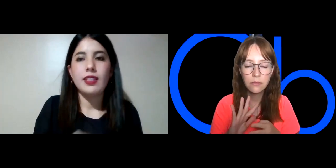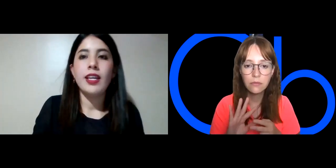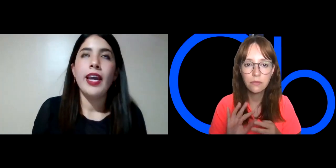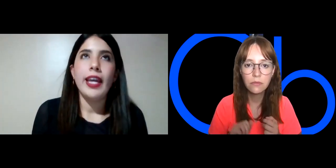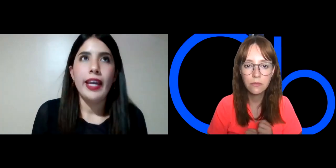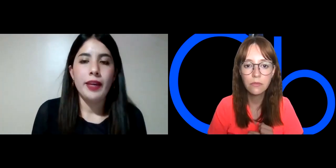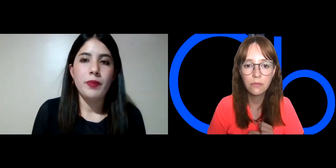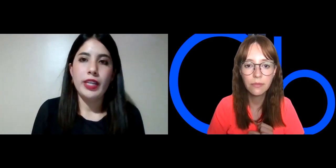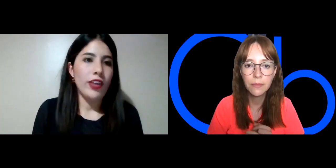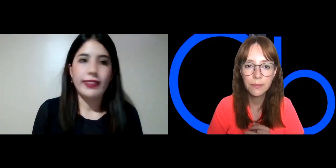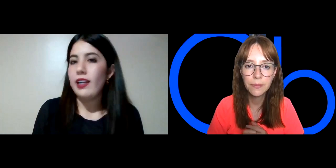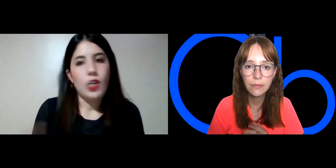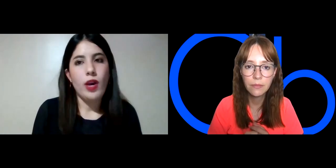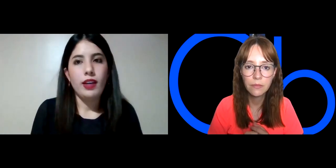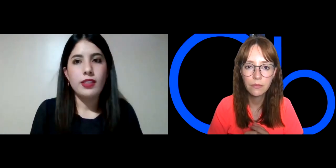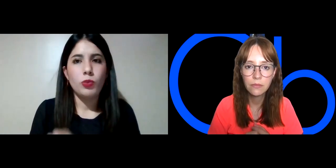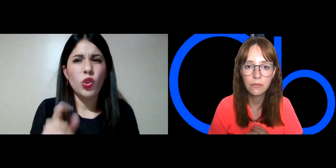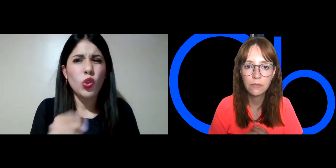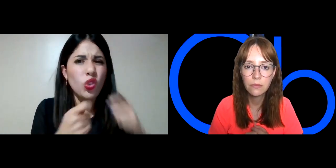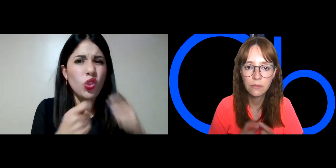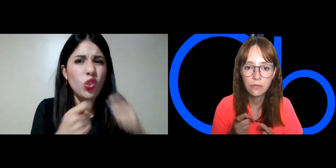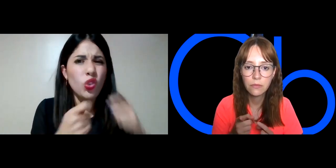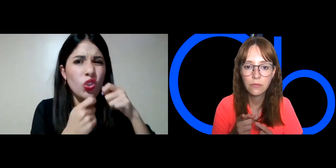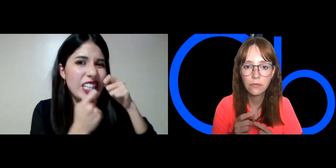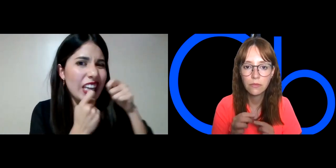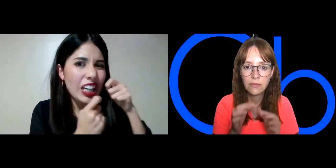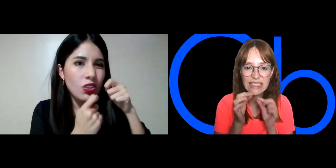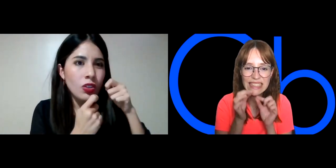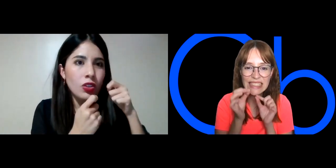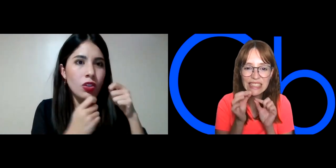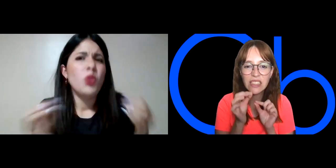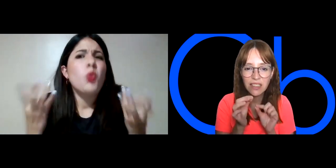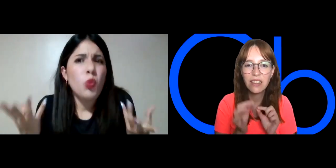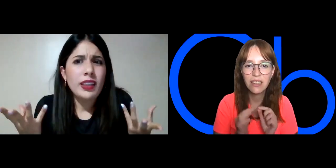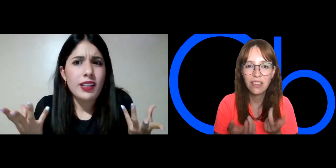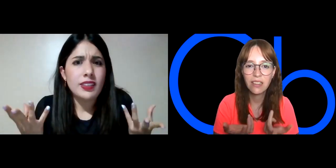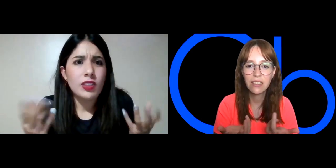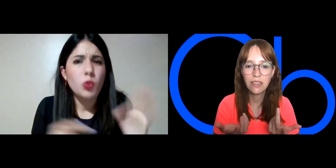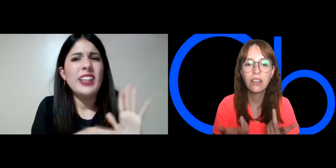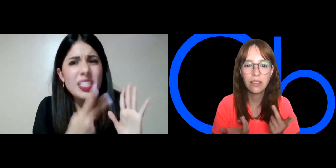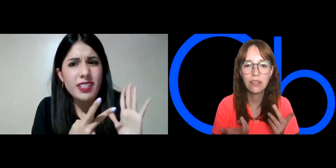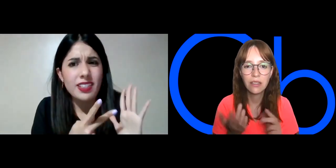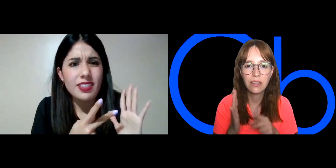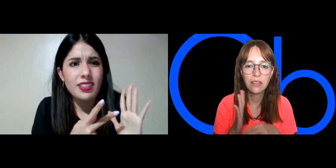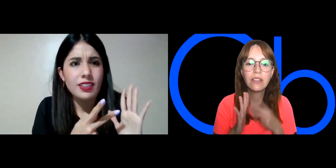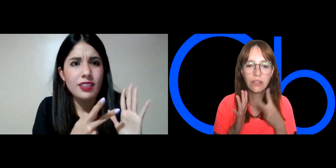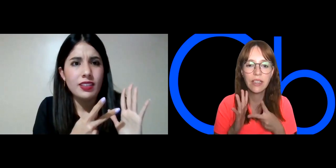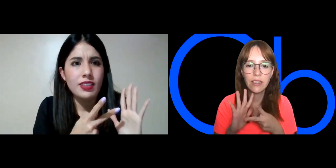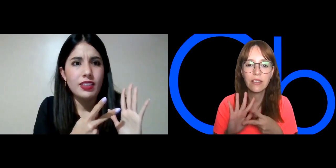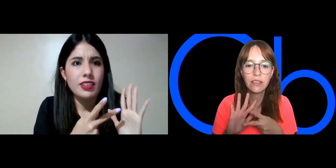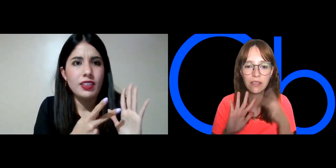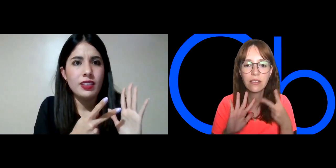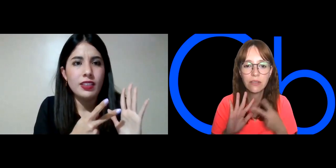veces? Hilo dental igual, es como tu hilo, ¿cuántas veces?